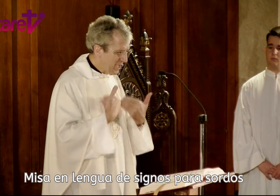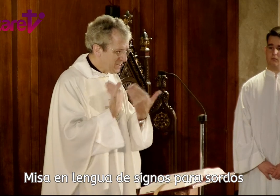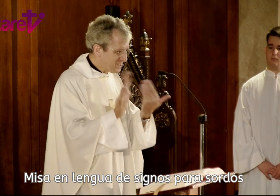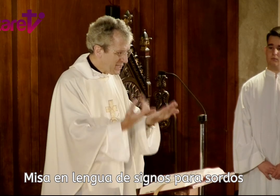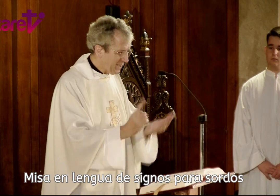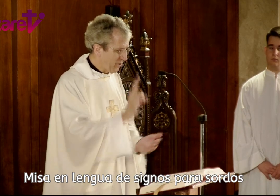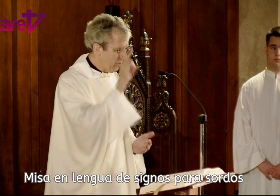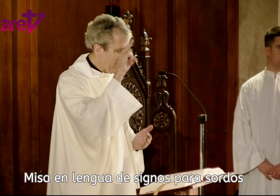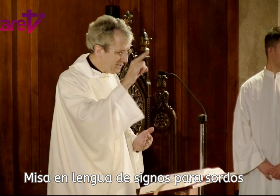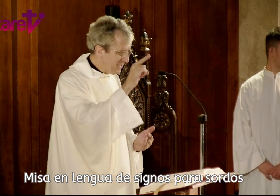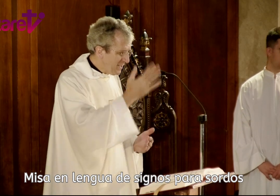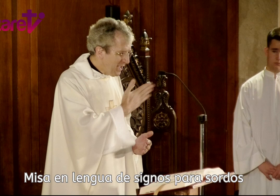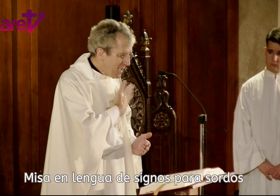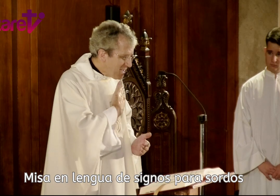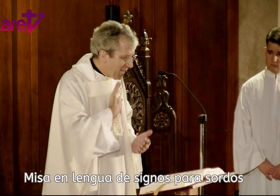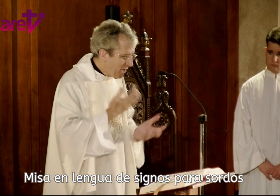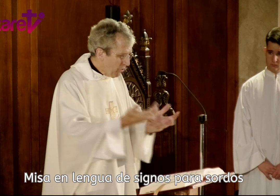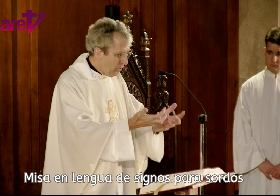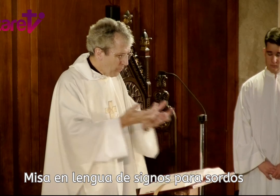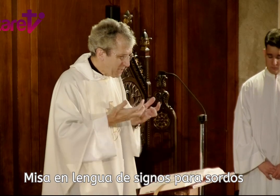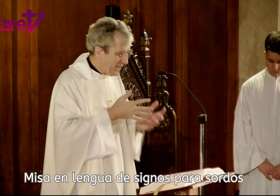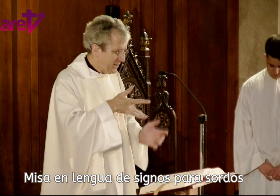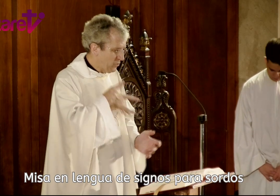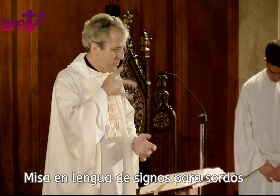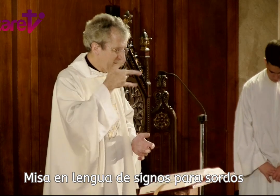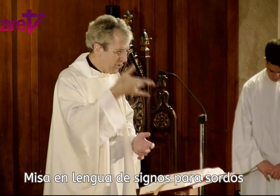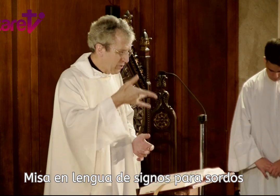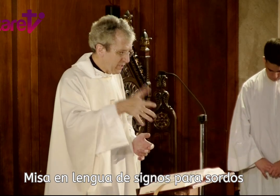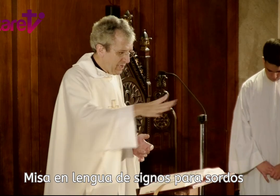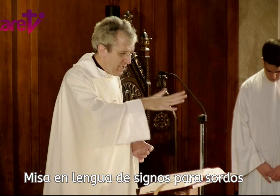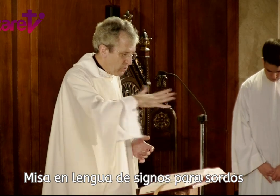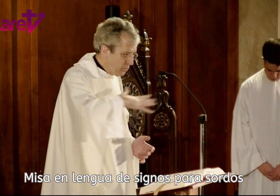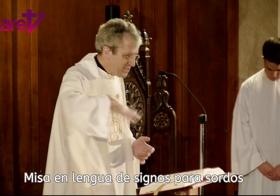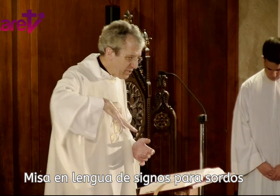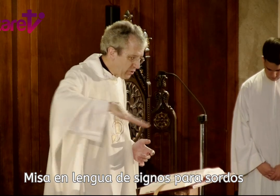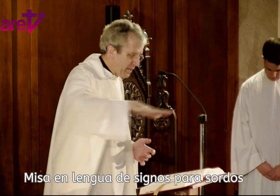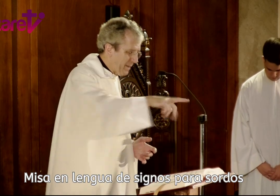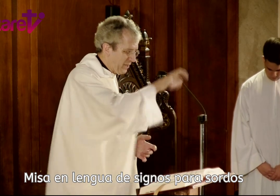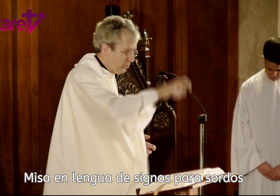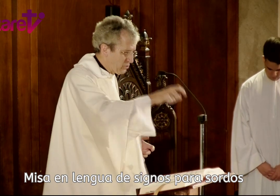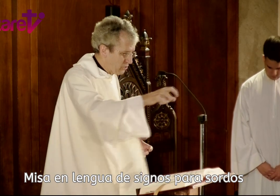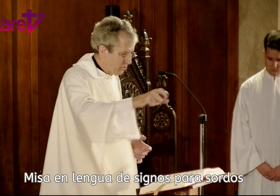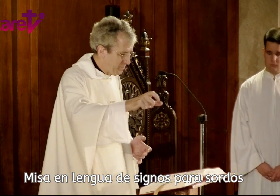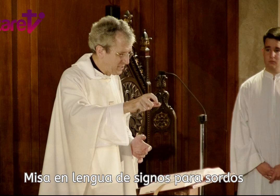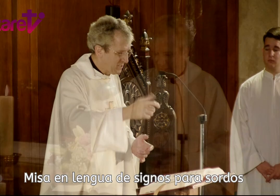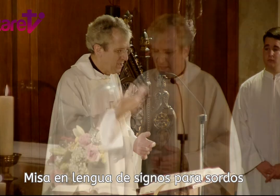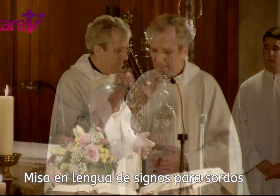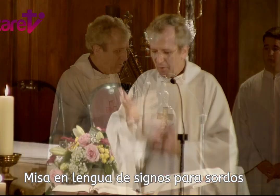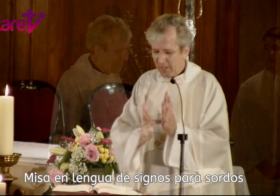se entregó a ti y anheló obtener de tu misericordia para todos los hombres. Por